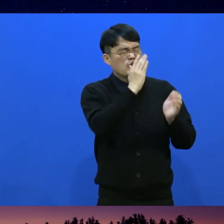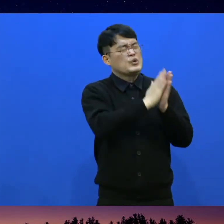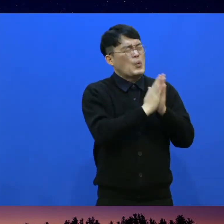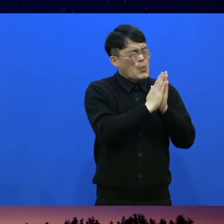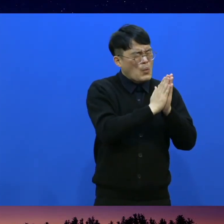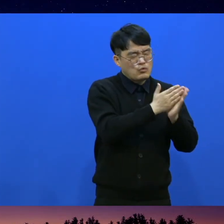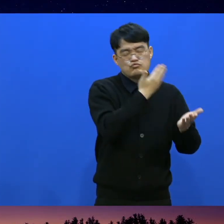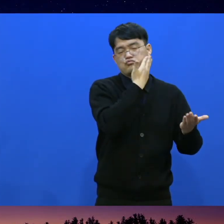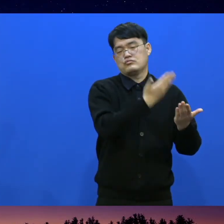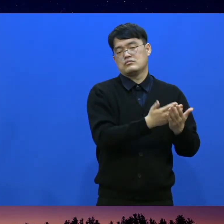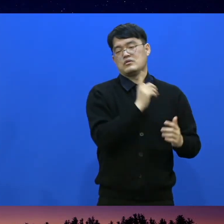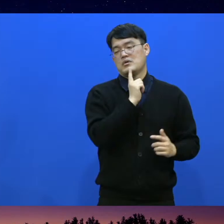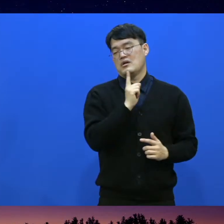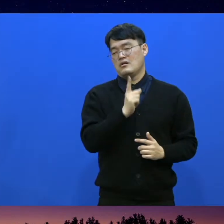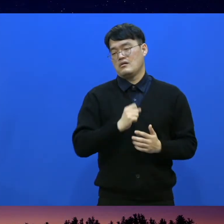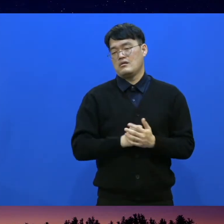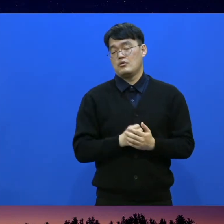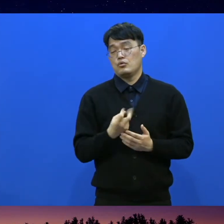중요하게.